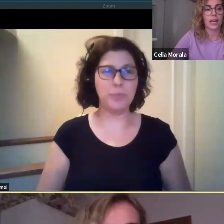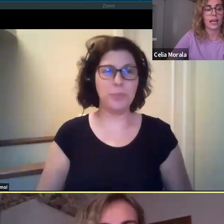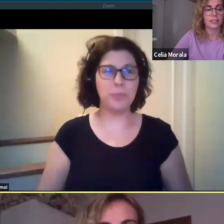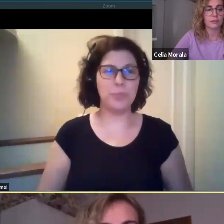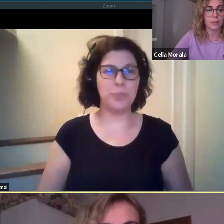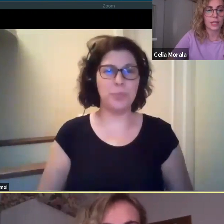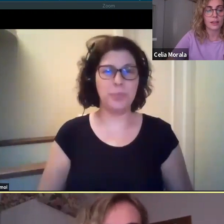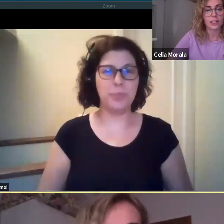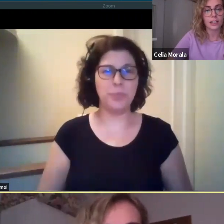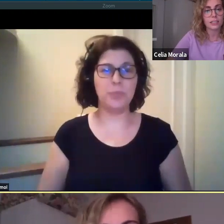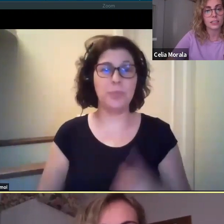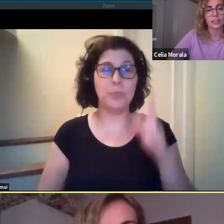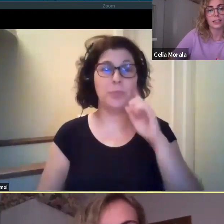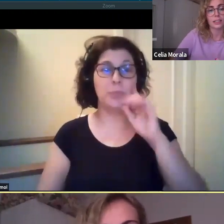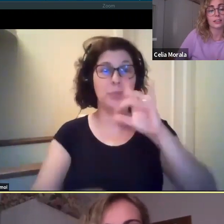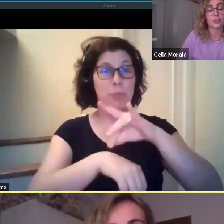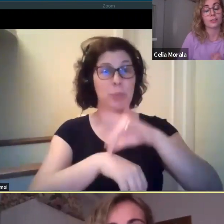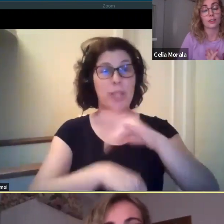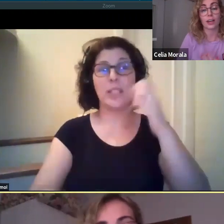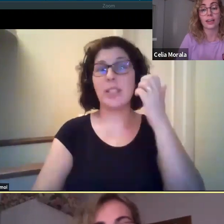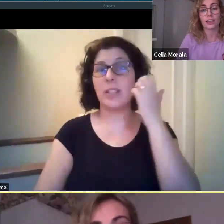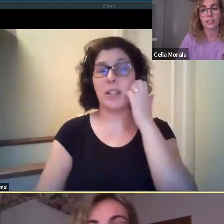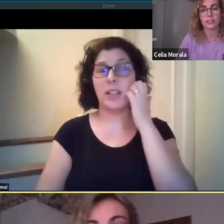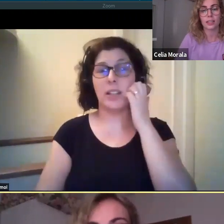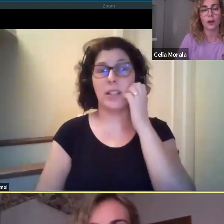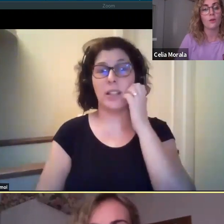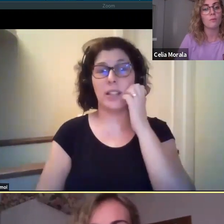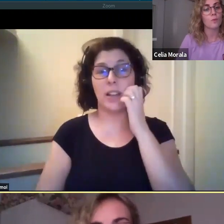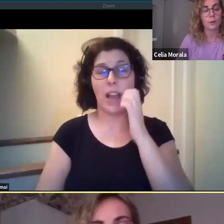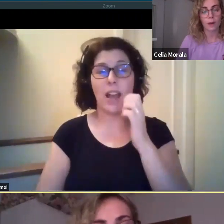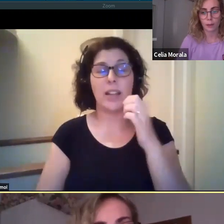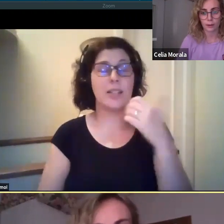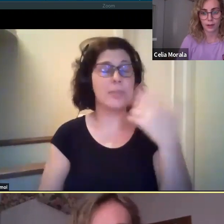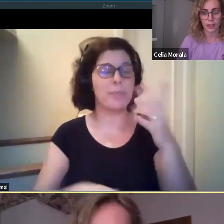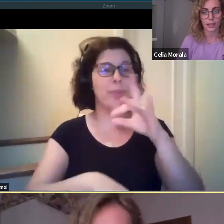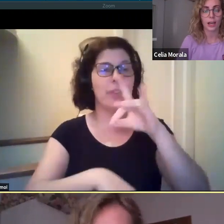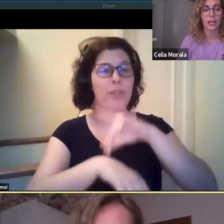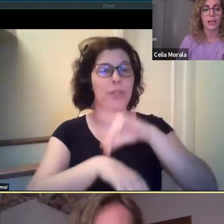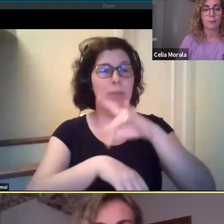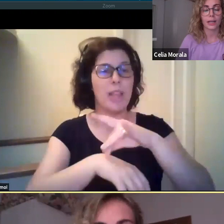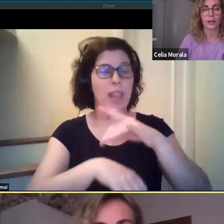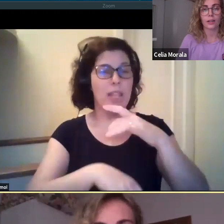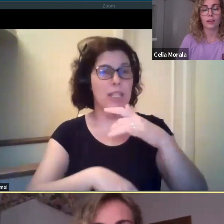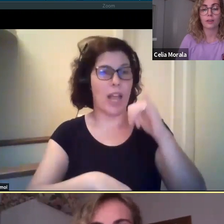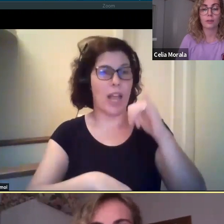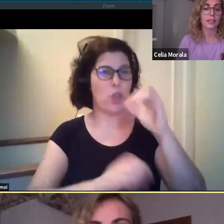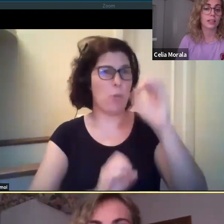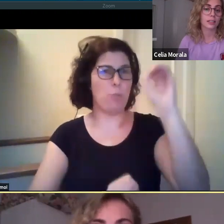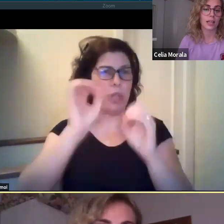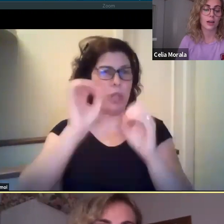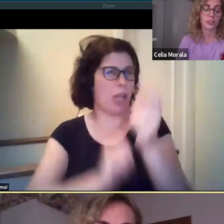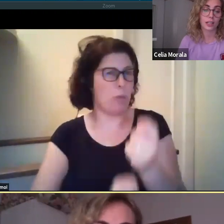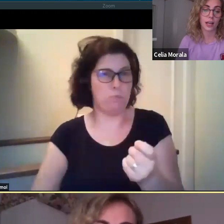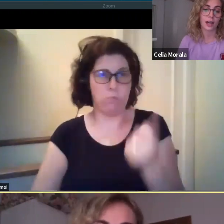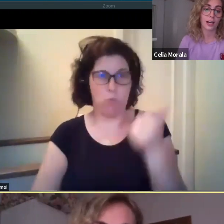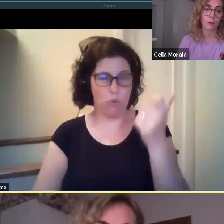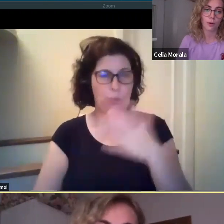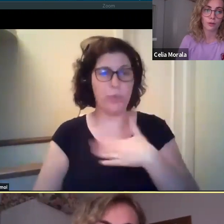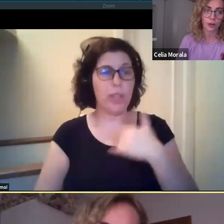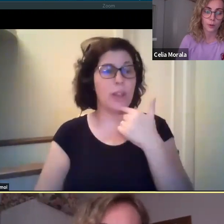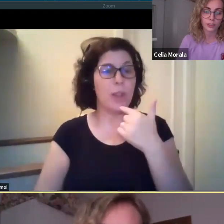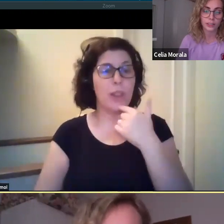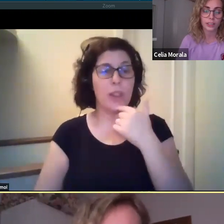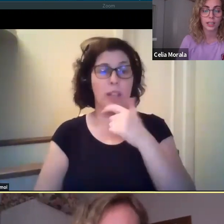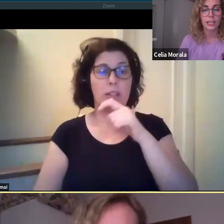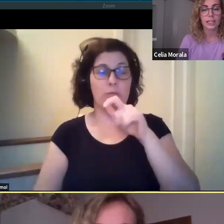Bueno, las enfermedades raras son aquellas que tienen muy baja prevalencia. Para que una enfermedad sea considerada rara o